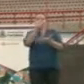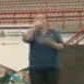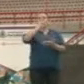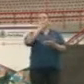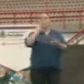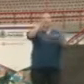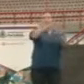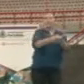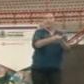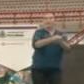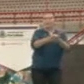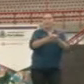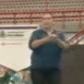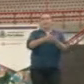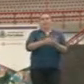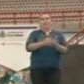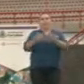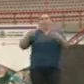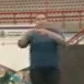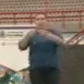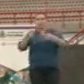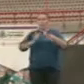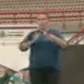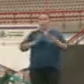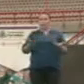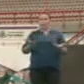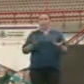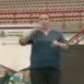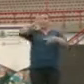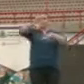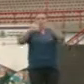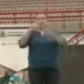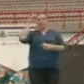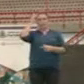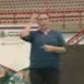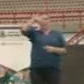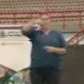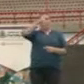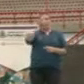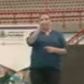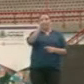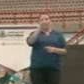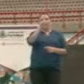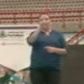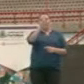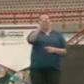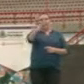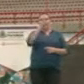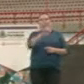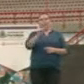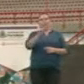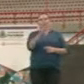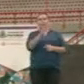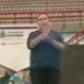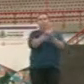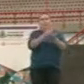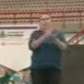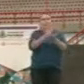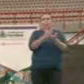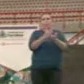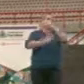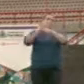burguesia, depois a nobreza, inclusive na última fase do Renascimento, no Tinho Excêntrico, que é a partir de 1550,